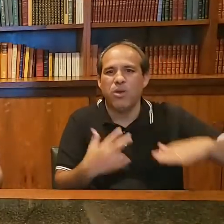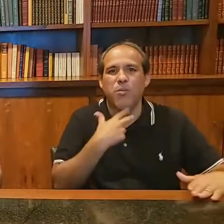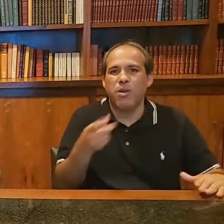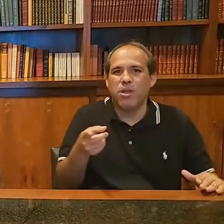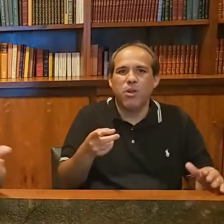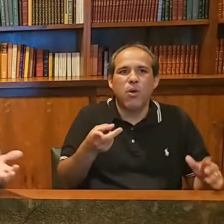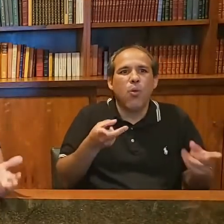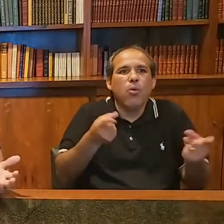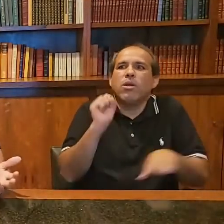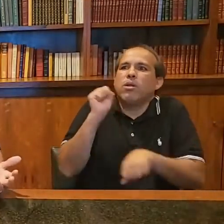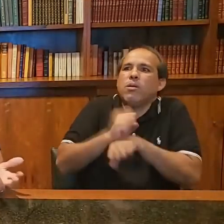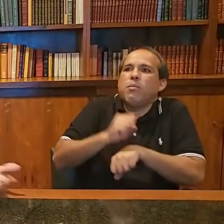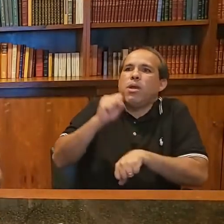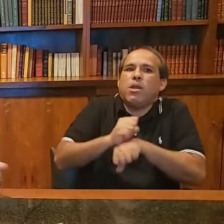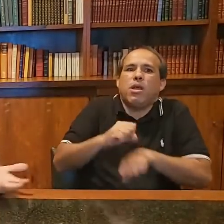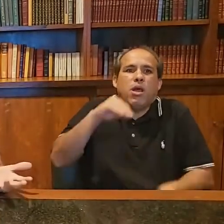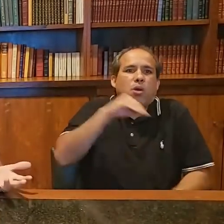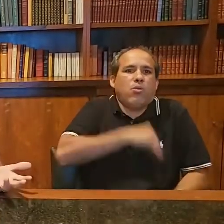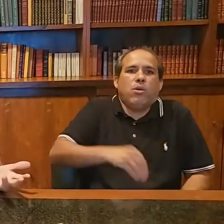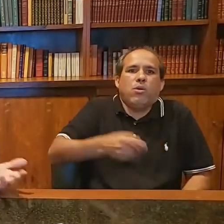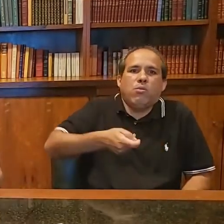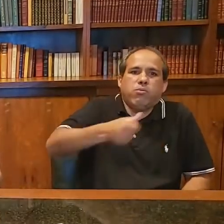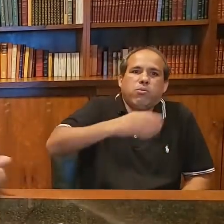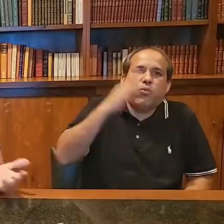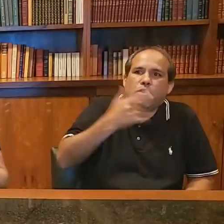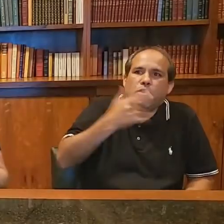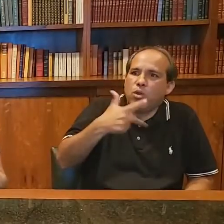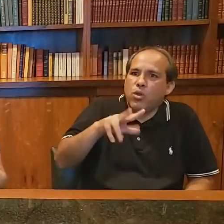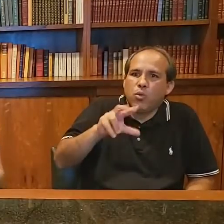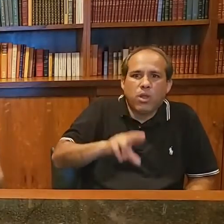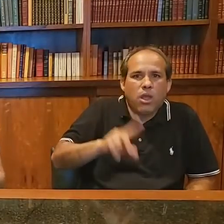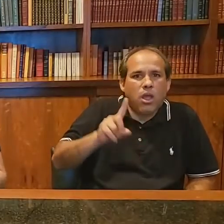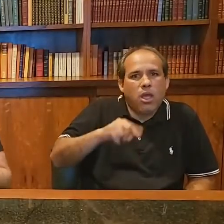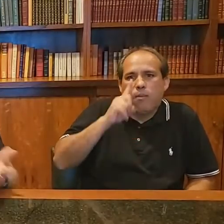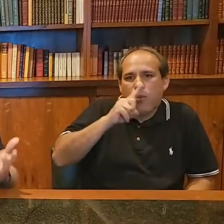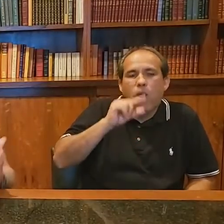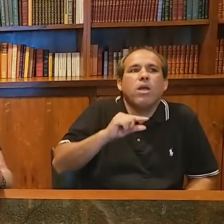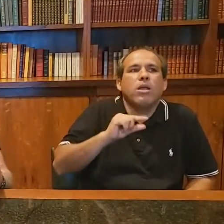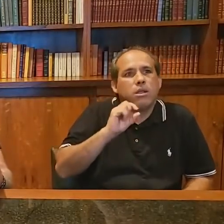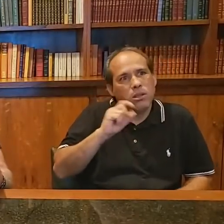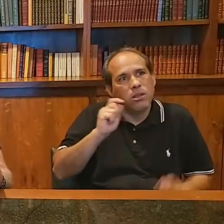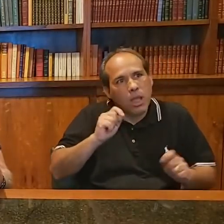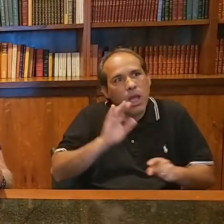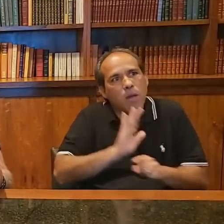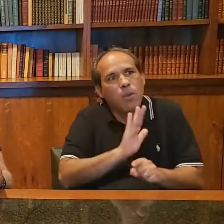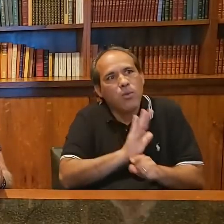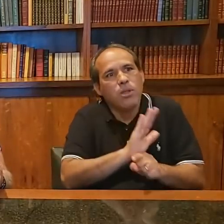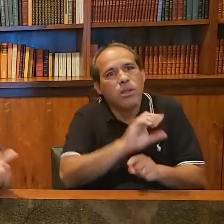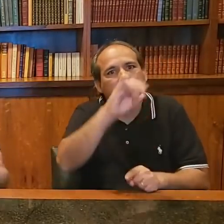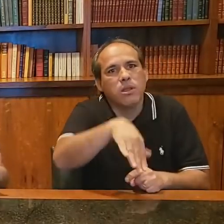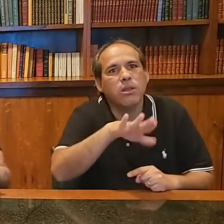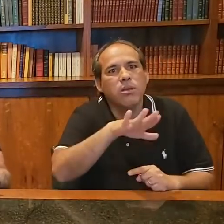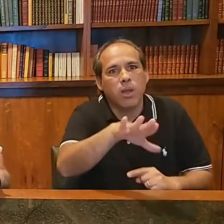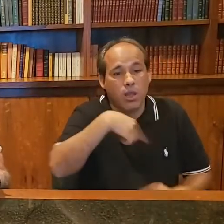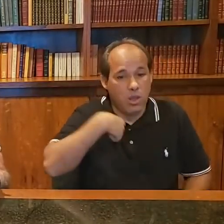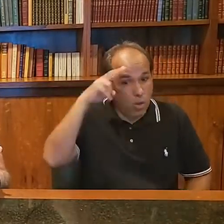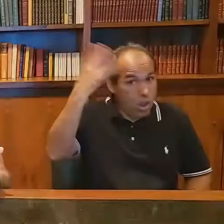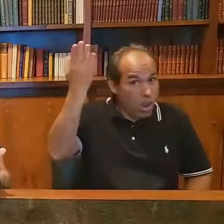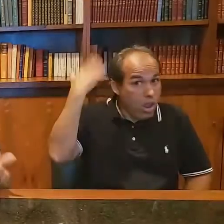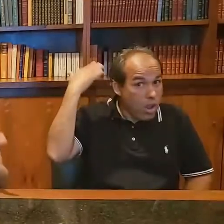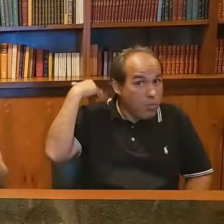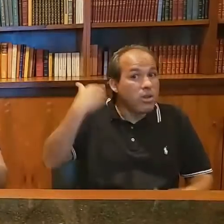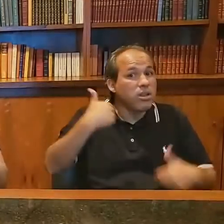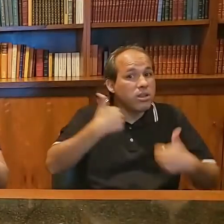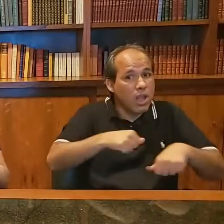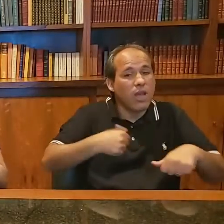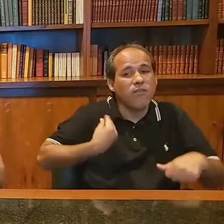toda esperando o auxílio emergencial de R$250, é muito pouco. Ajuda? Ajuda. Eu lembro quando eu estava na ativa no Exército,